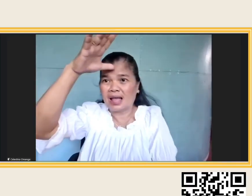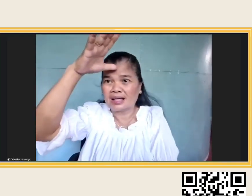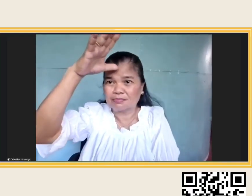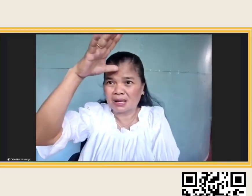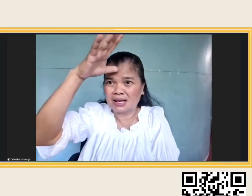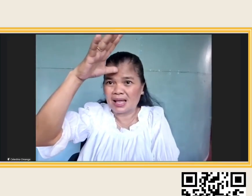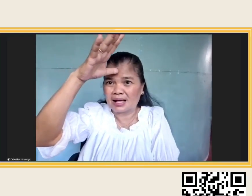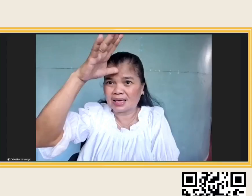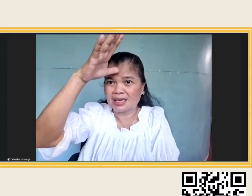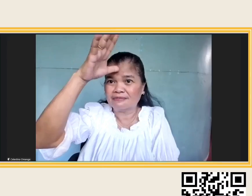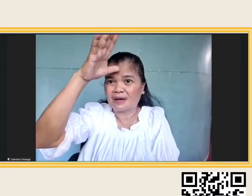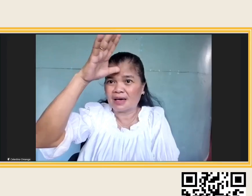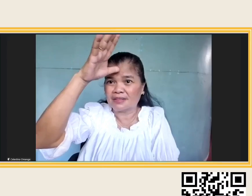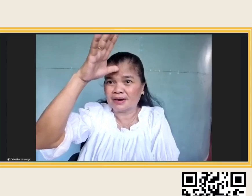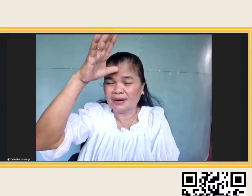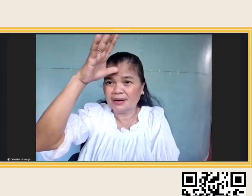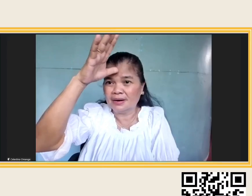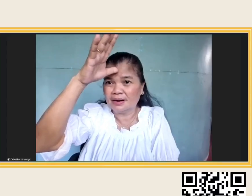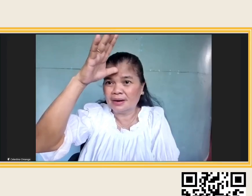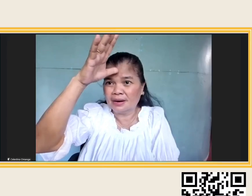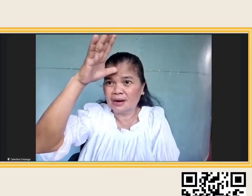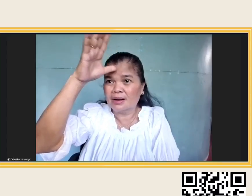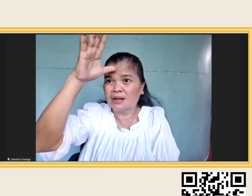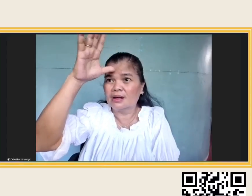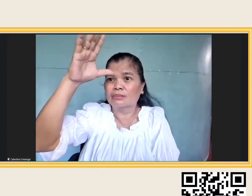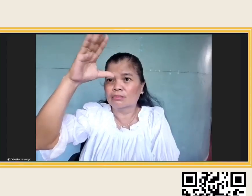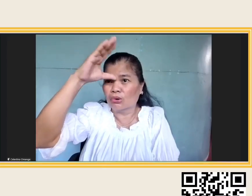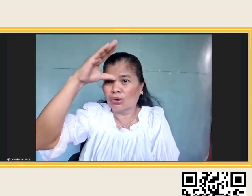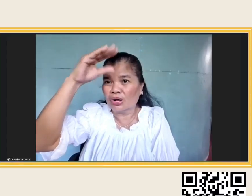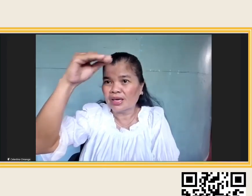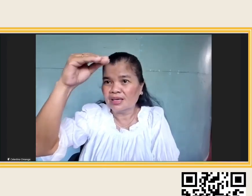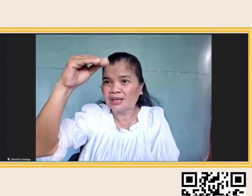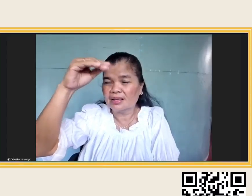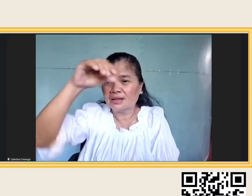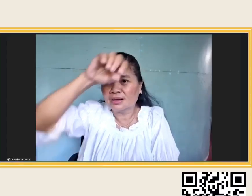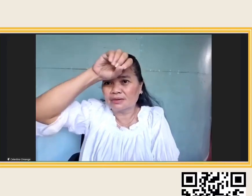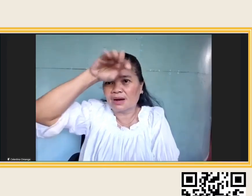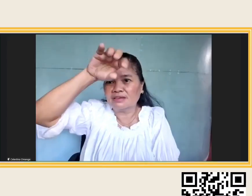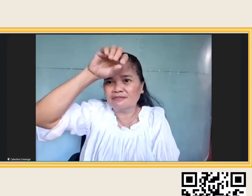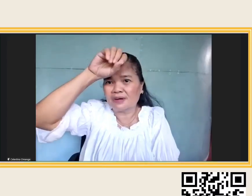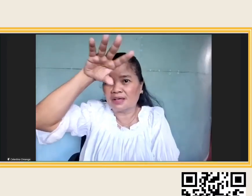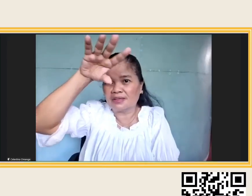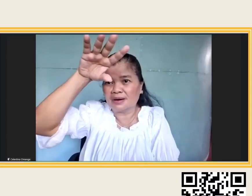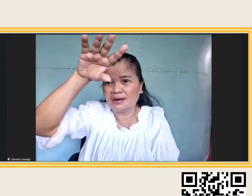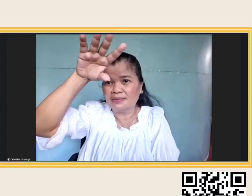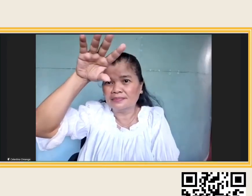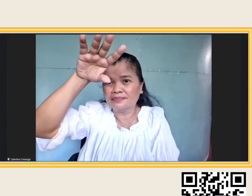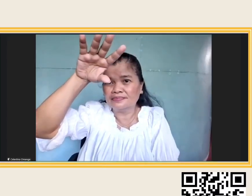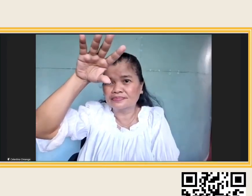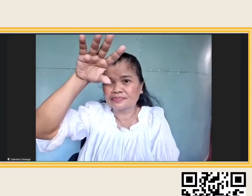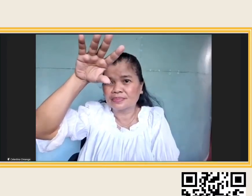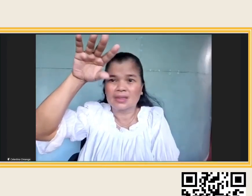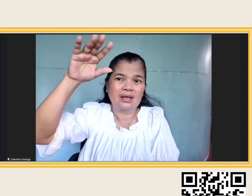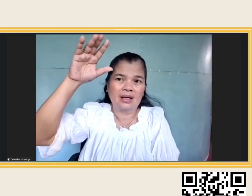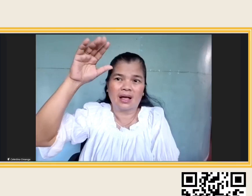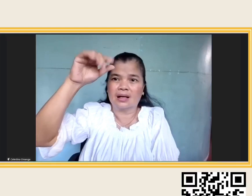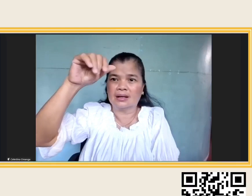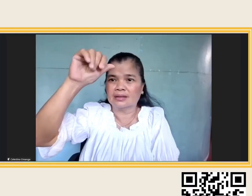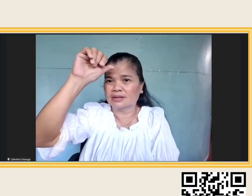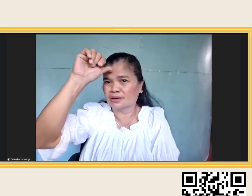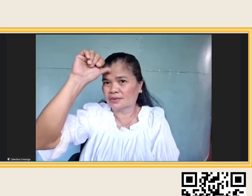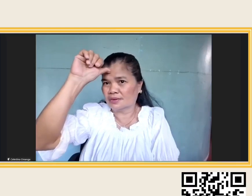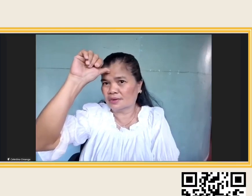or lahat pang lalaki, father, boy, grandfather,